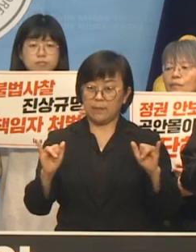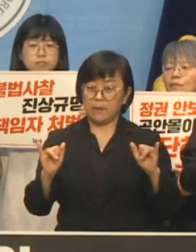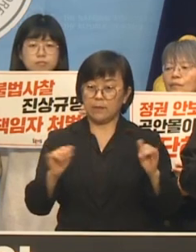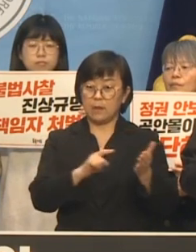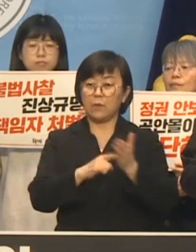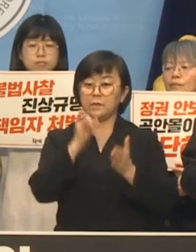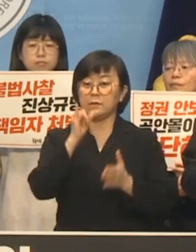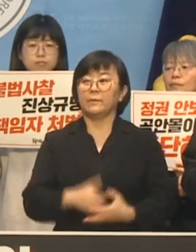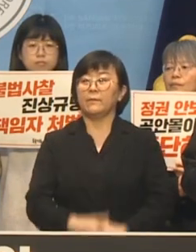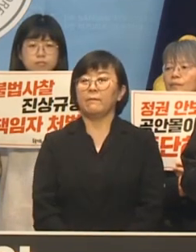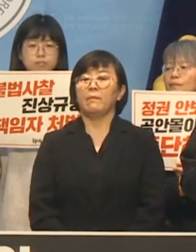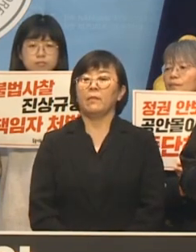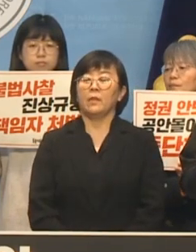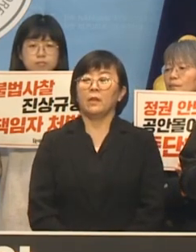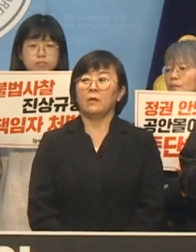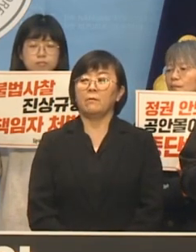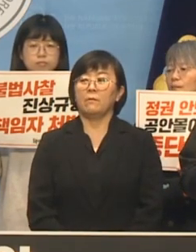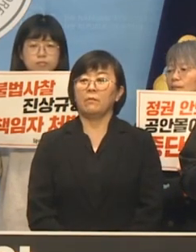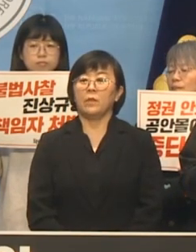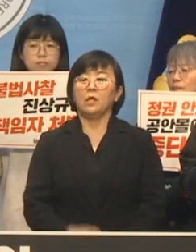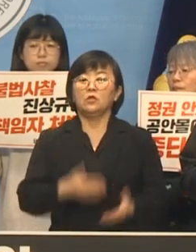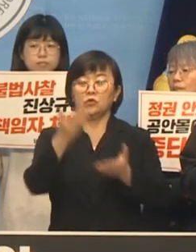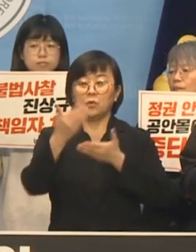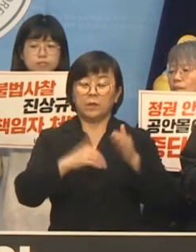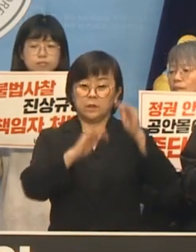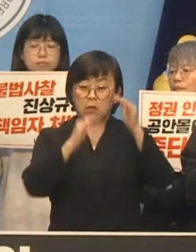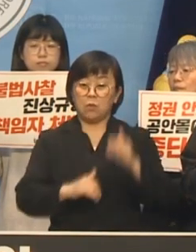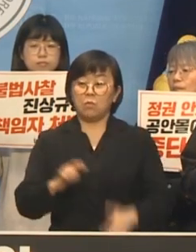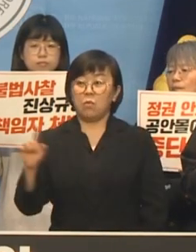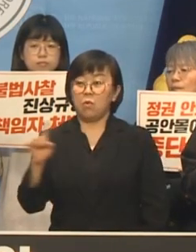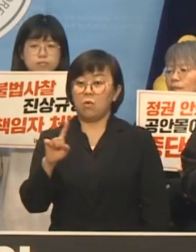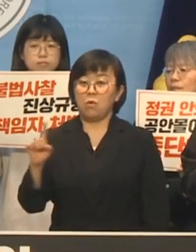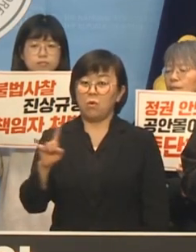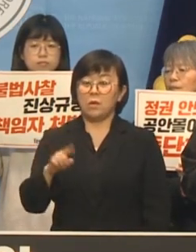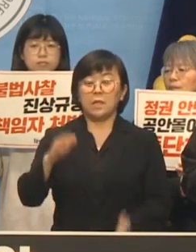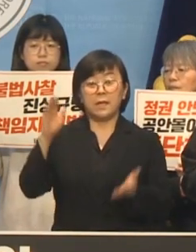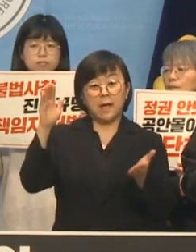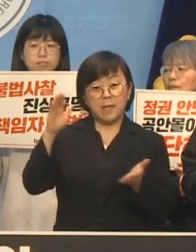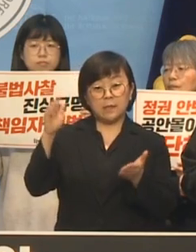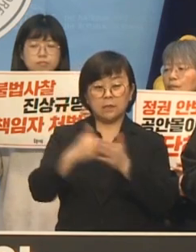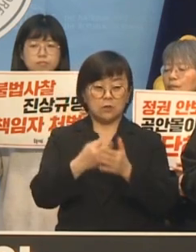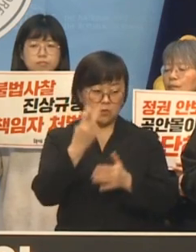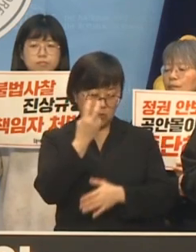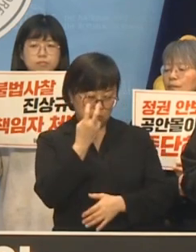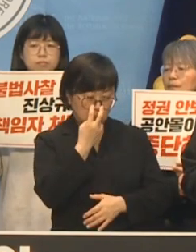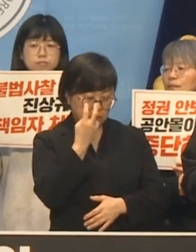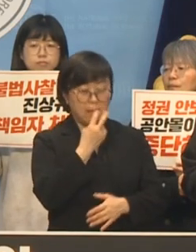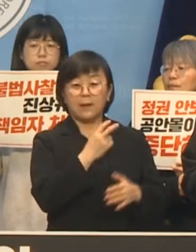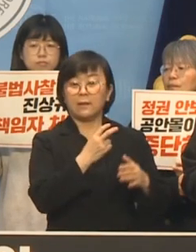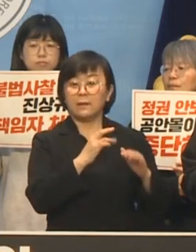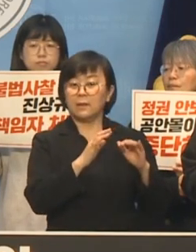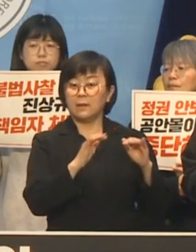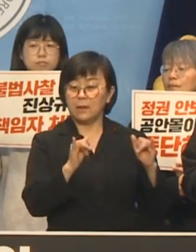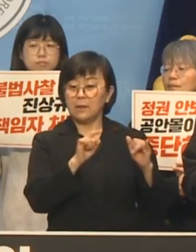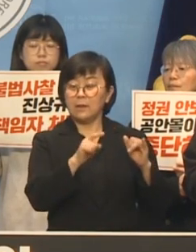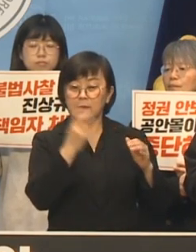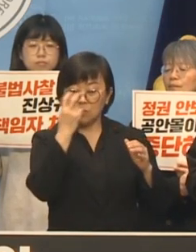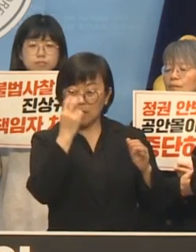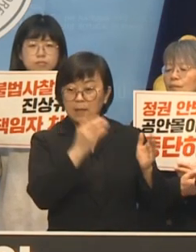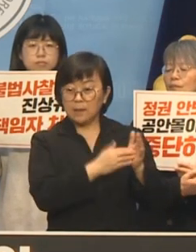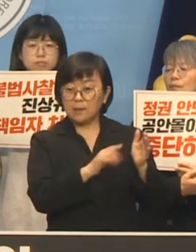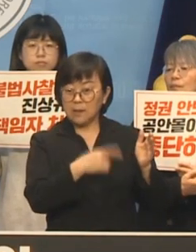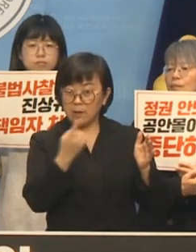되고 있습니다. 여기서 주고받은 내용들을 보면 우리 학생들의 일거수일투족을 다